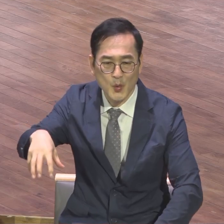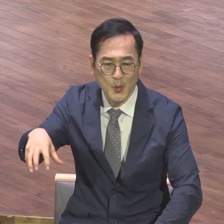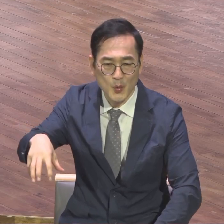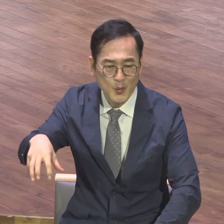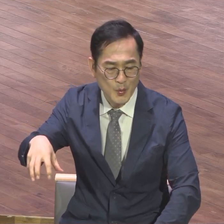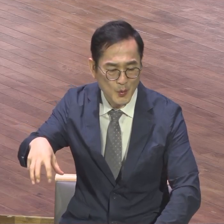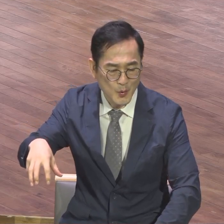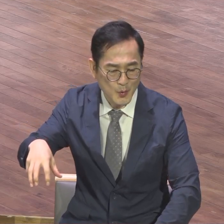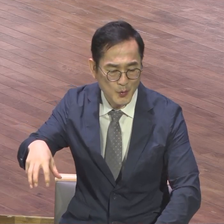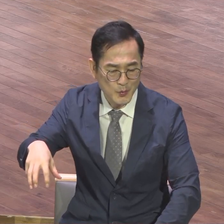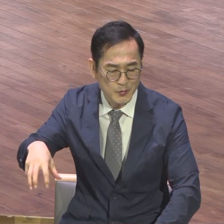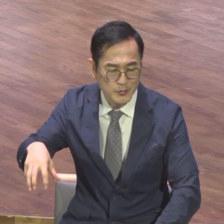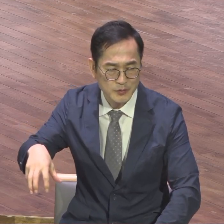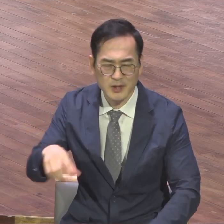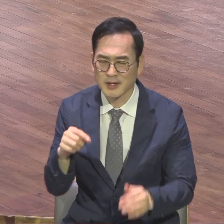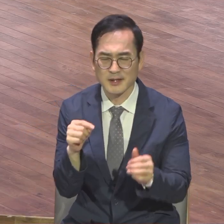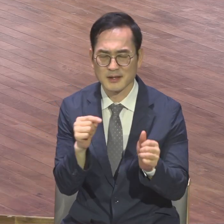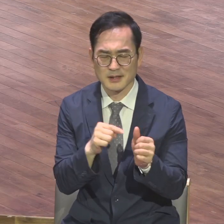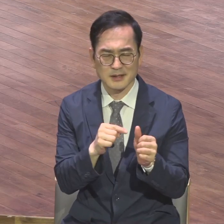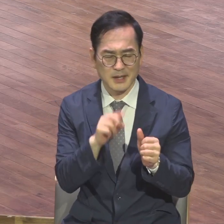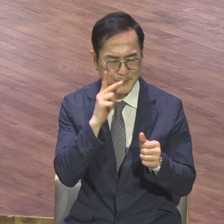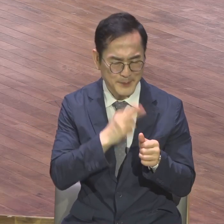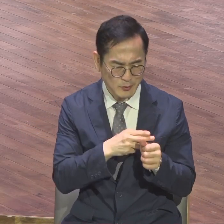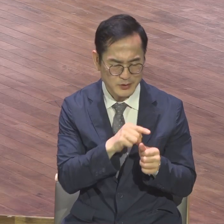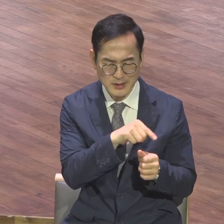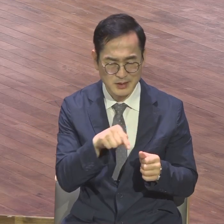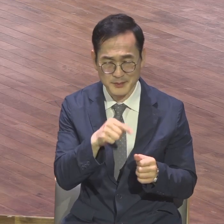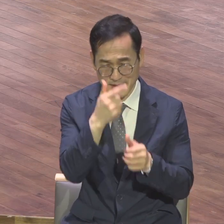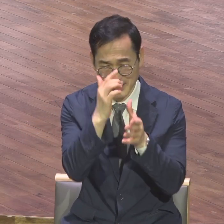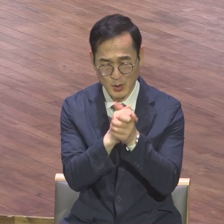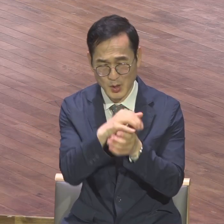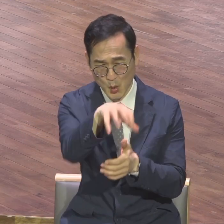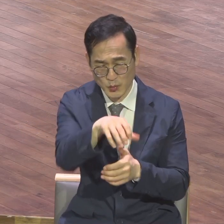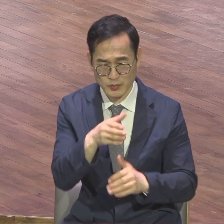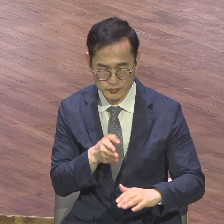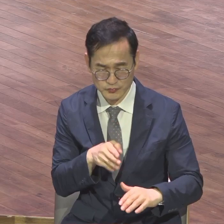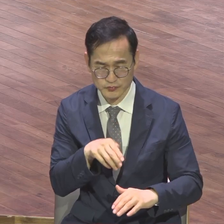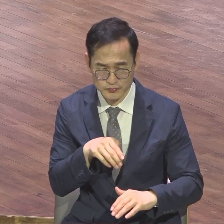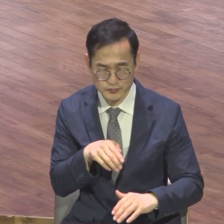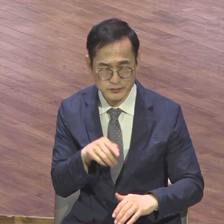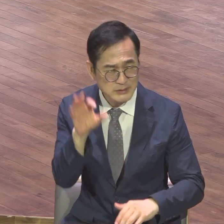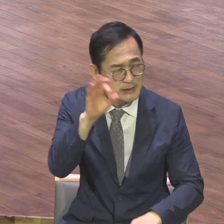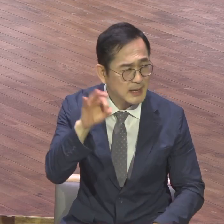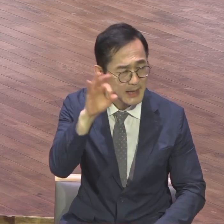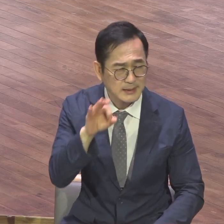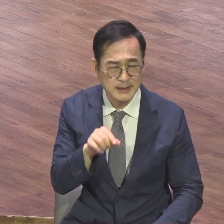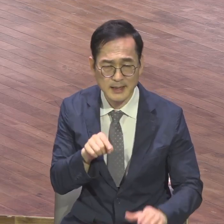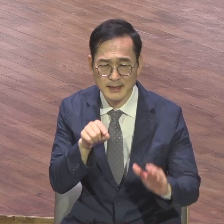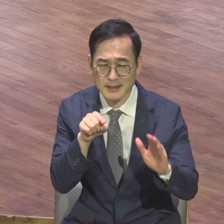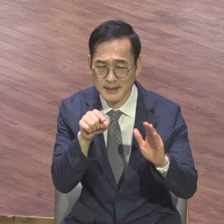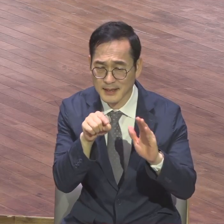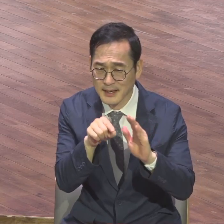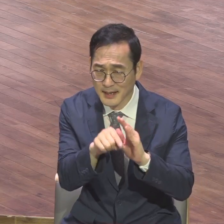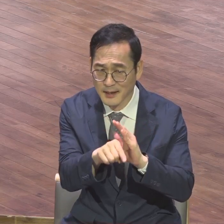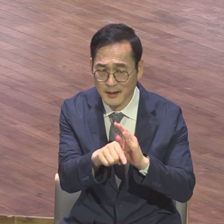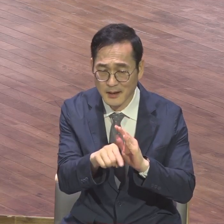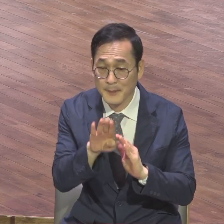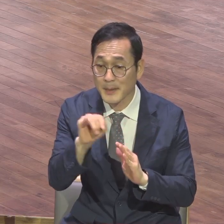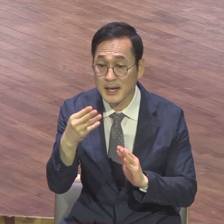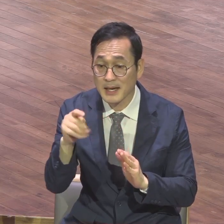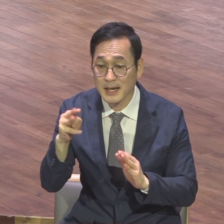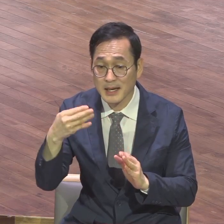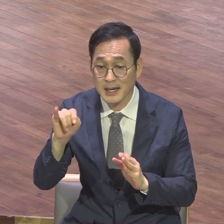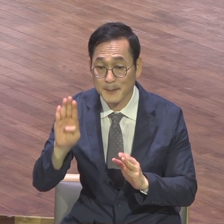위해서 기도하는 곳을 찾아서 기도처를 거의 기도하는 곳 기도처를 찾고 있었다. 이 말은 이